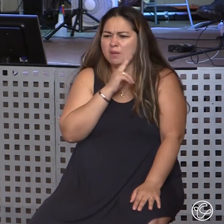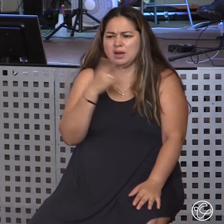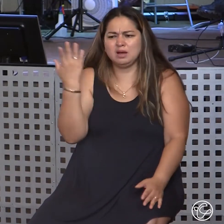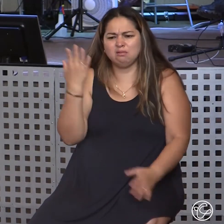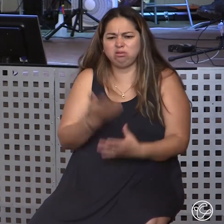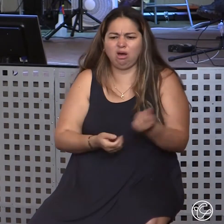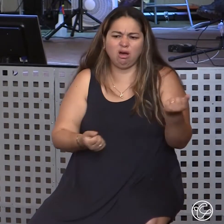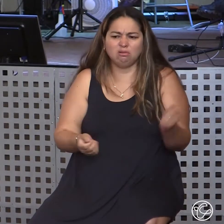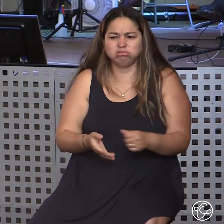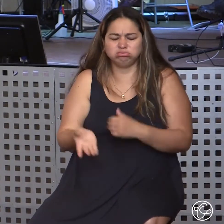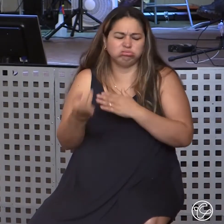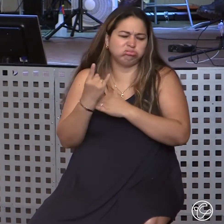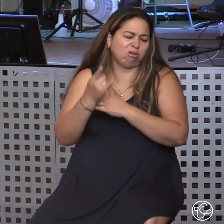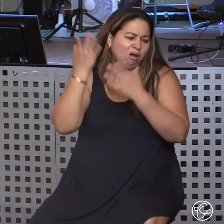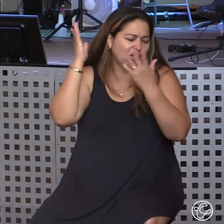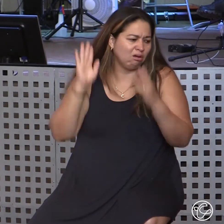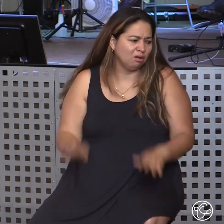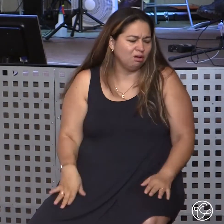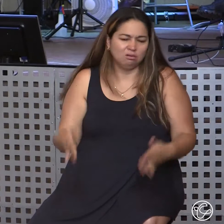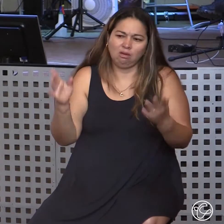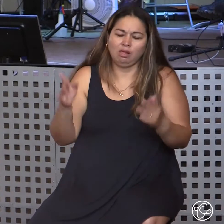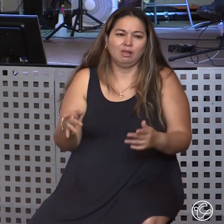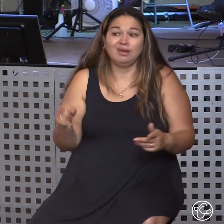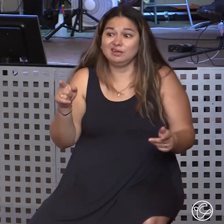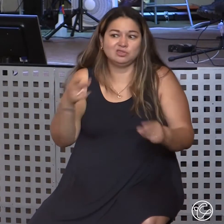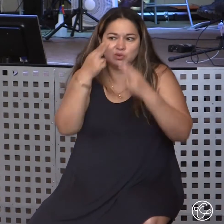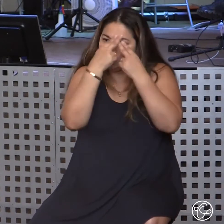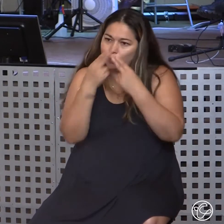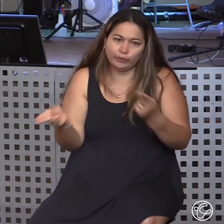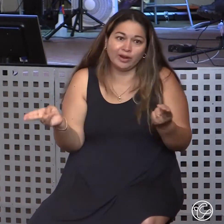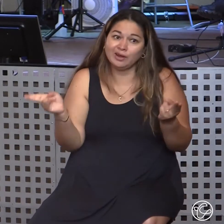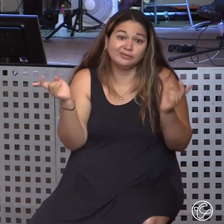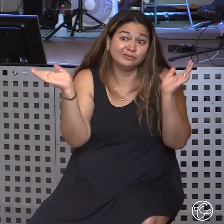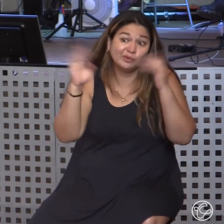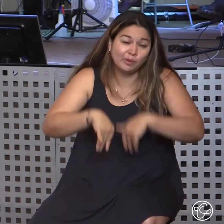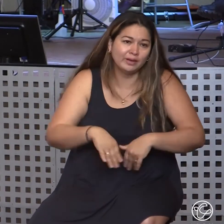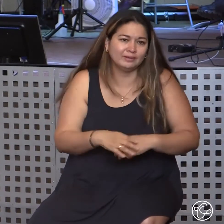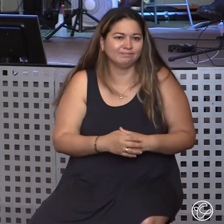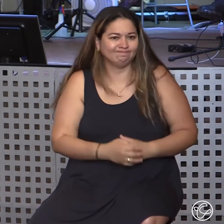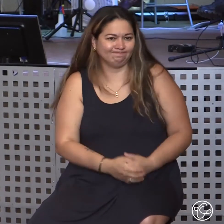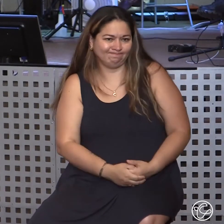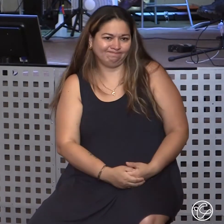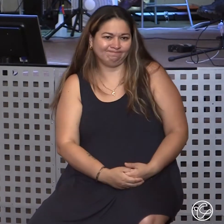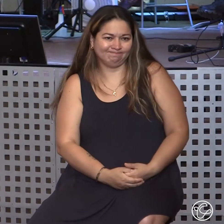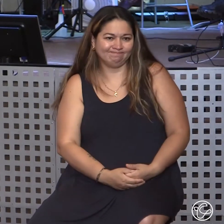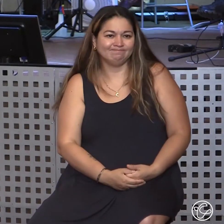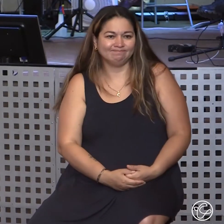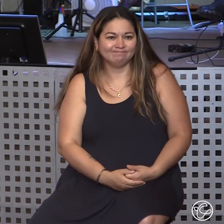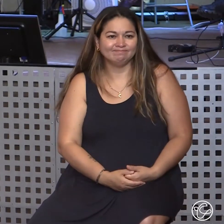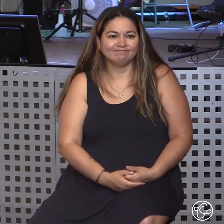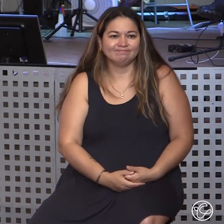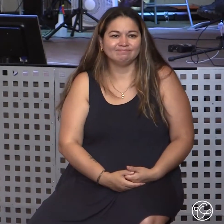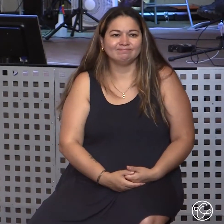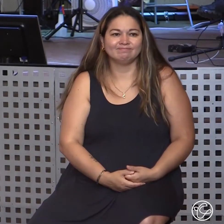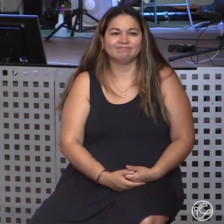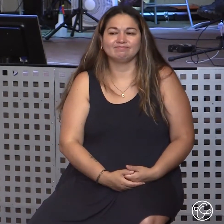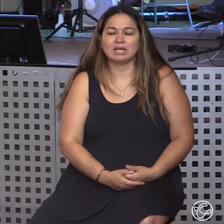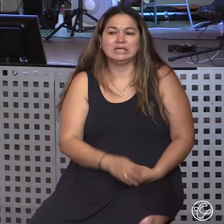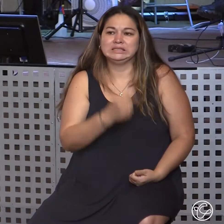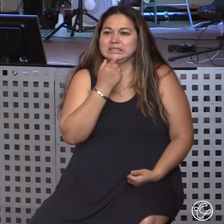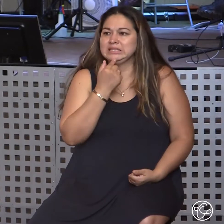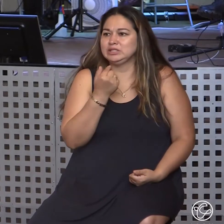Voy a participar de lo bueno que tienen ellos. Lo malo se va a extinguir. Cuando lo único que hago es